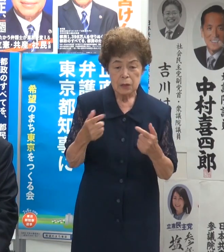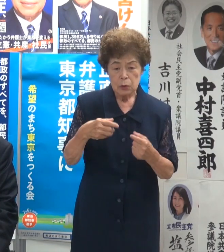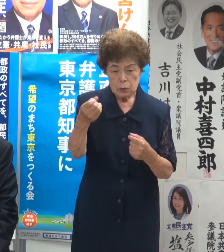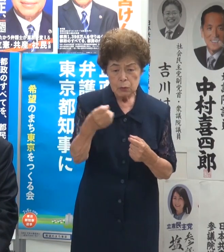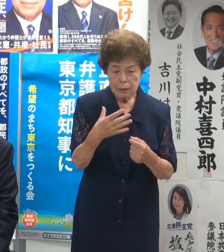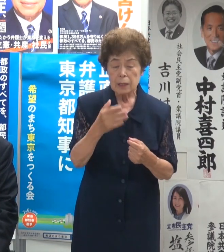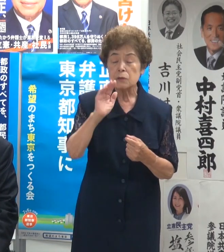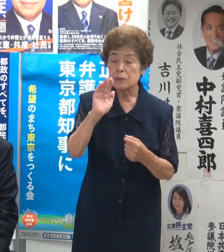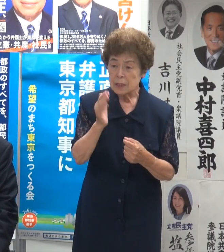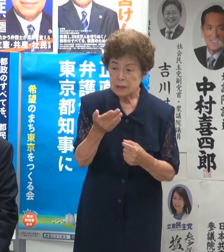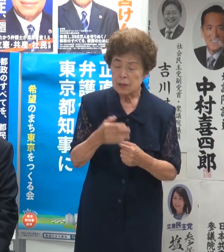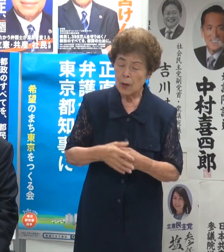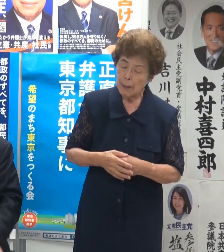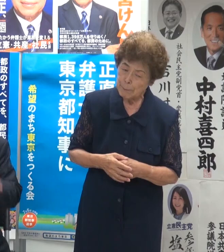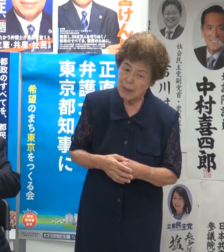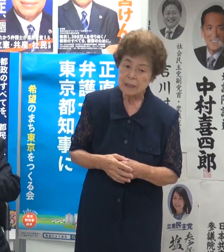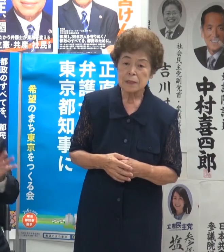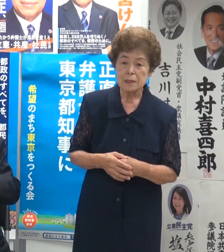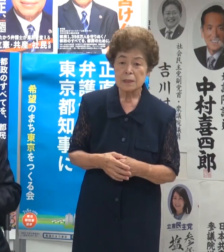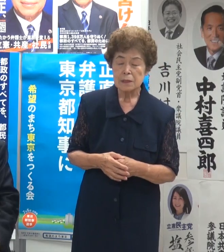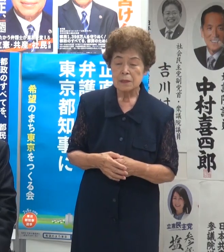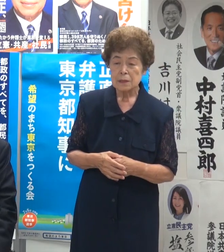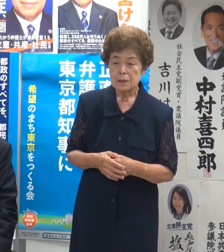ど、あんまりこう